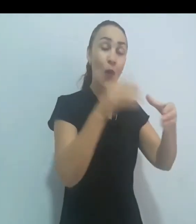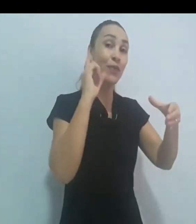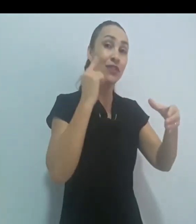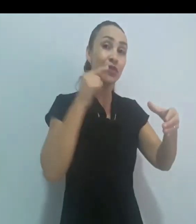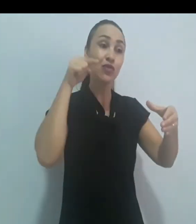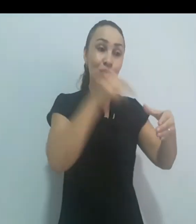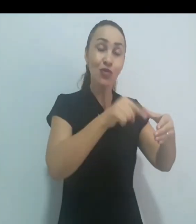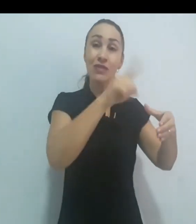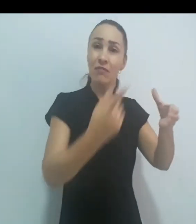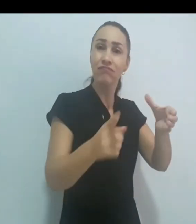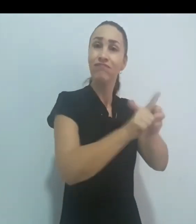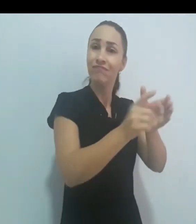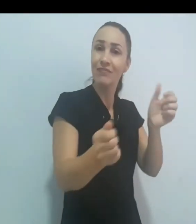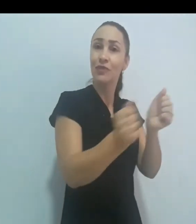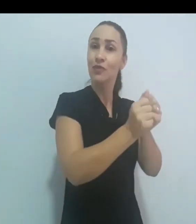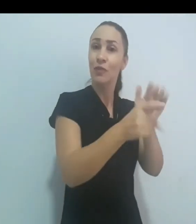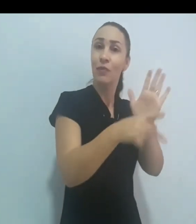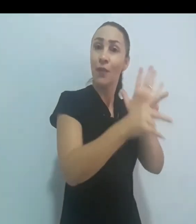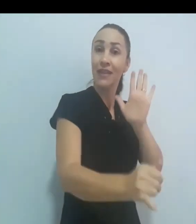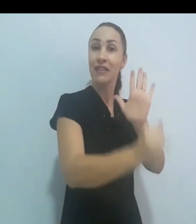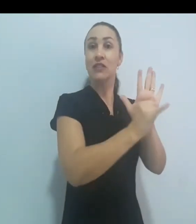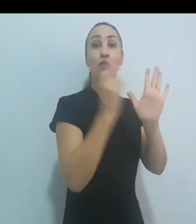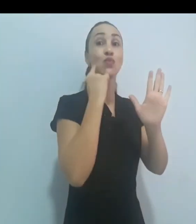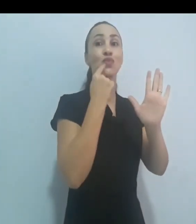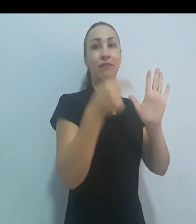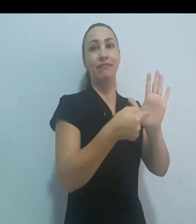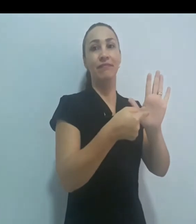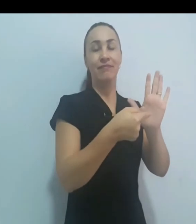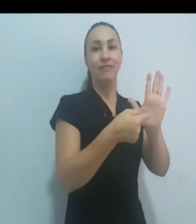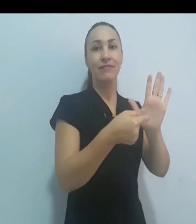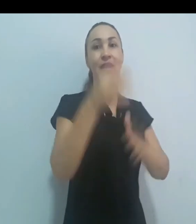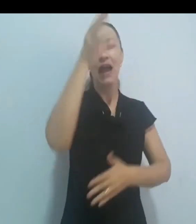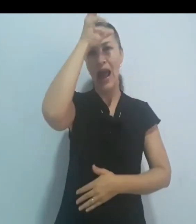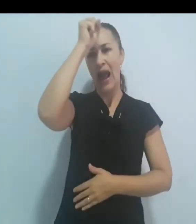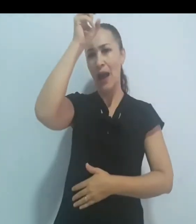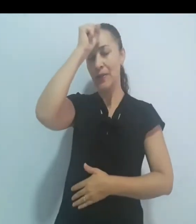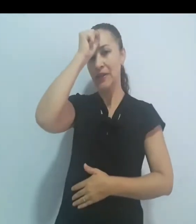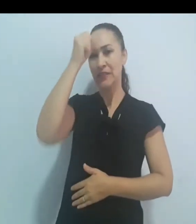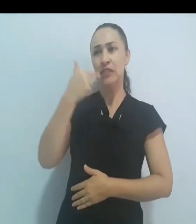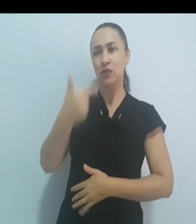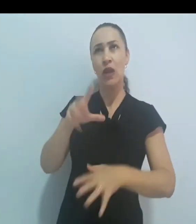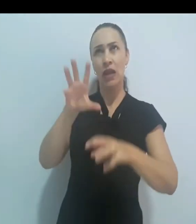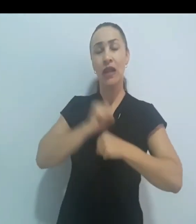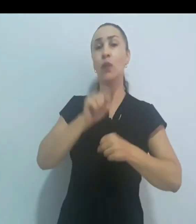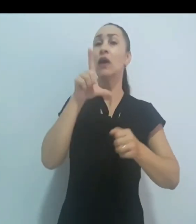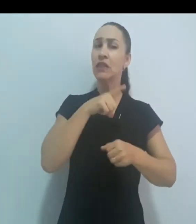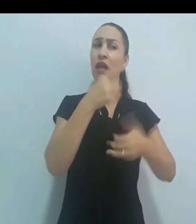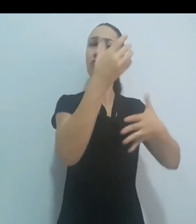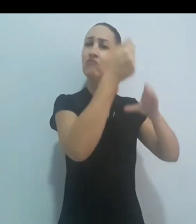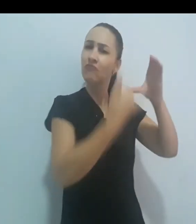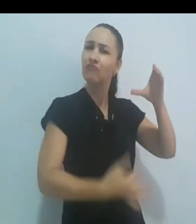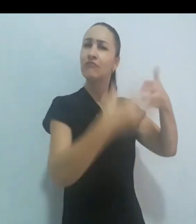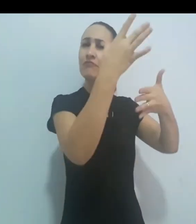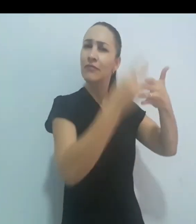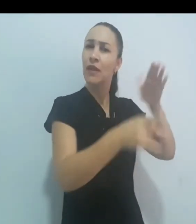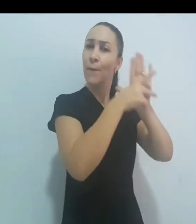eles faz parte da sua identidade surda, né? Então, o aprendizado da língua vai ter algumas